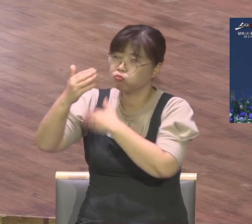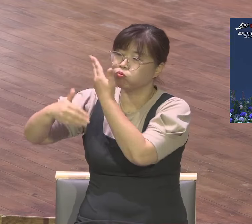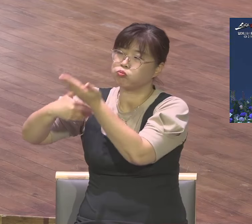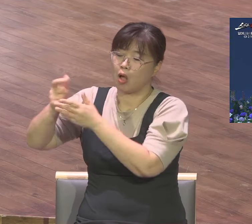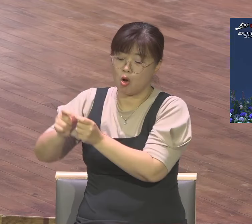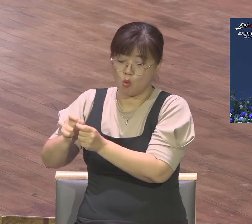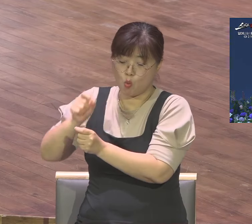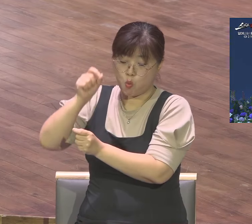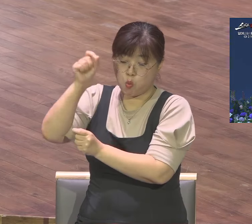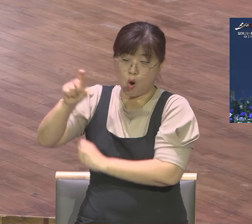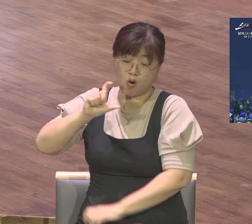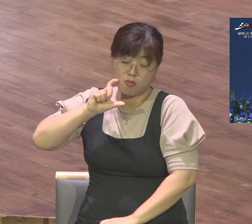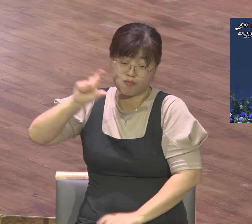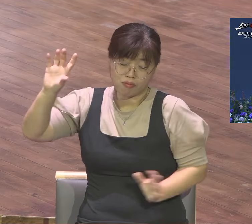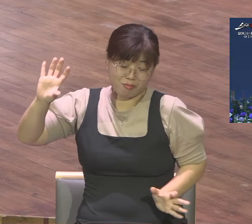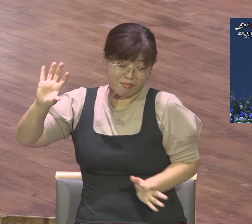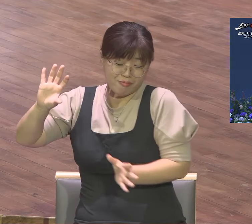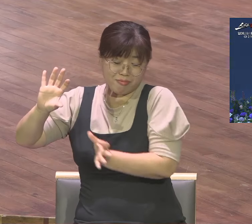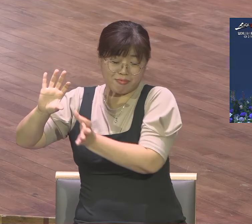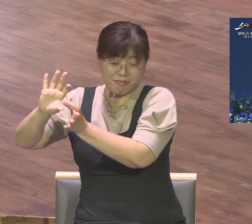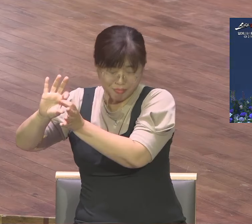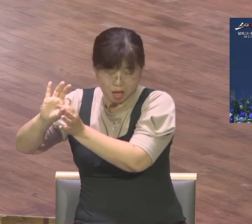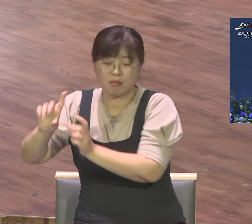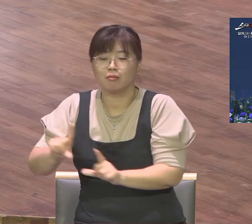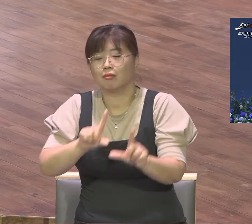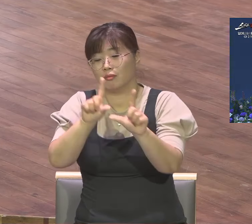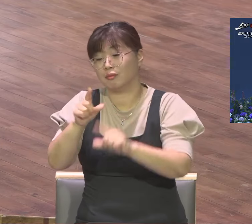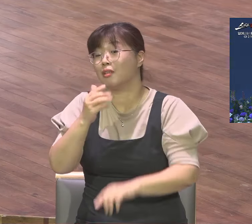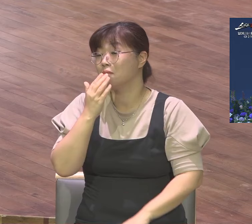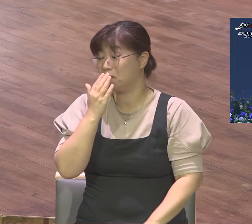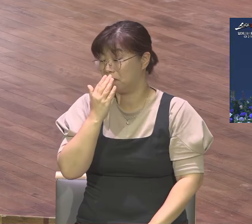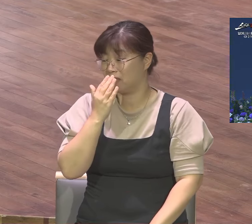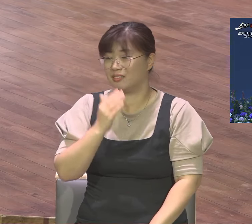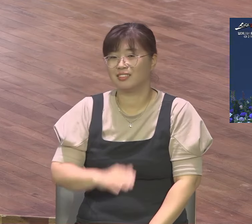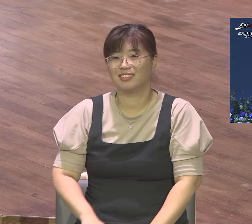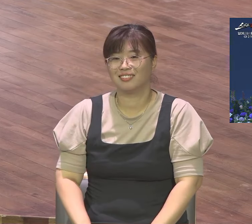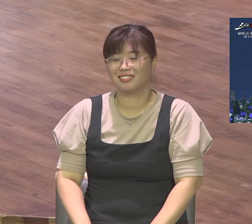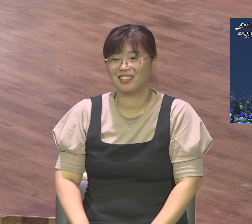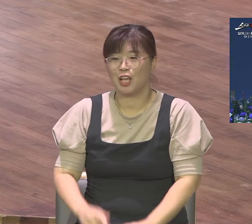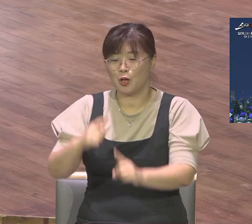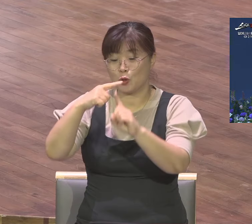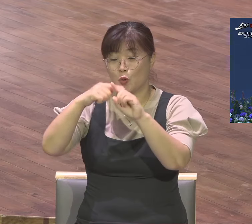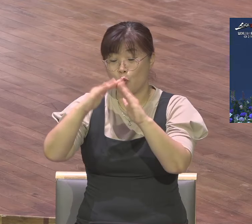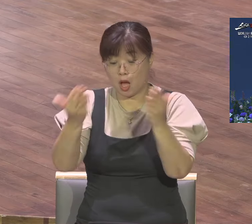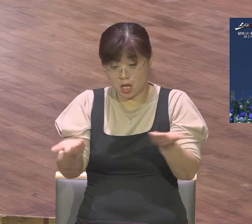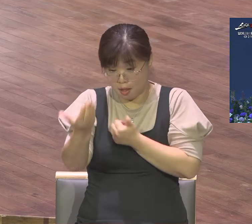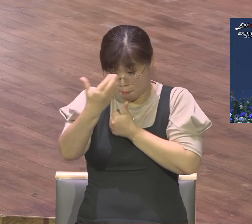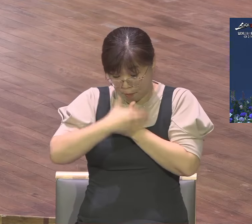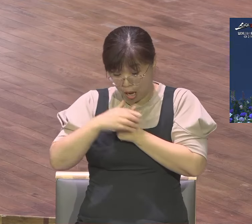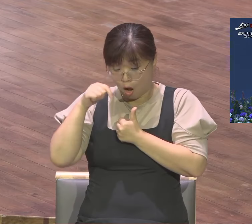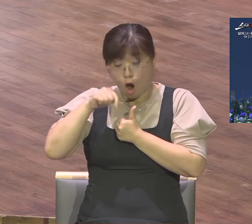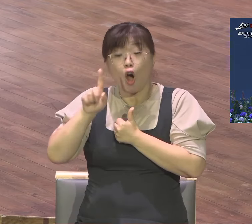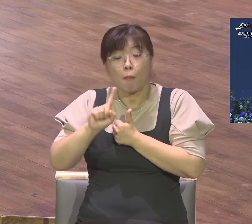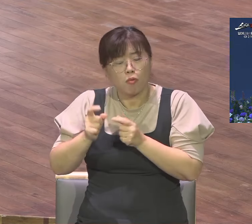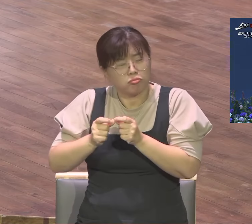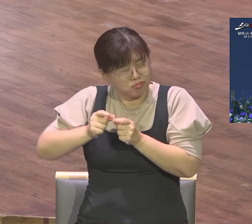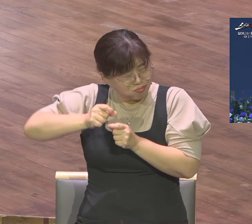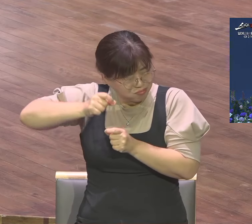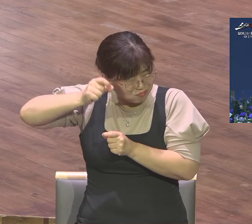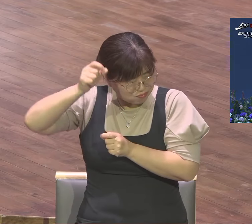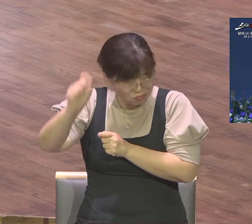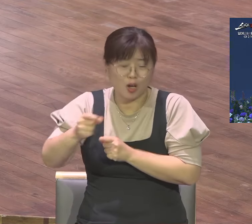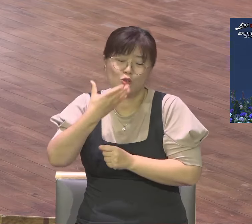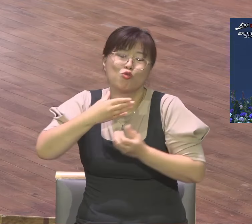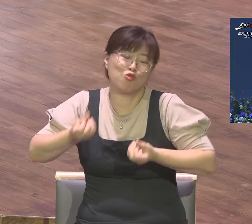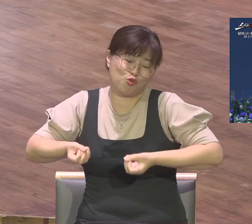하나님의 일이 그런 거예요. 영원한 작품이. 직분이 그런 거예요. 영원한 작품이요. 여러분 사역 자체가 영원한